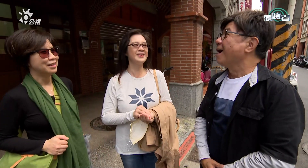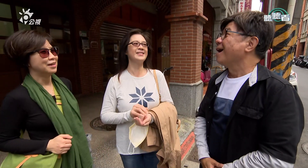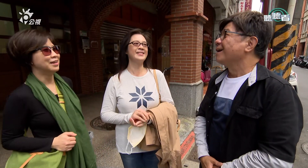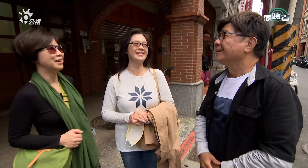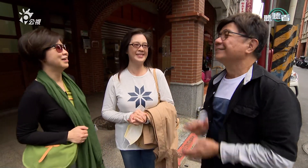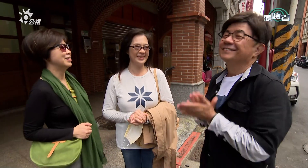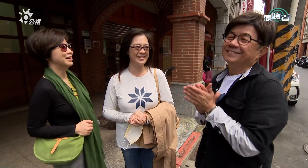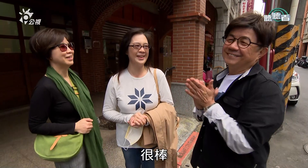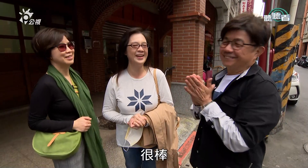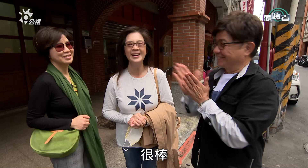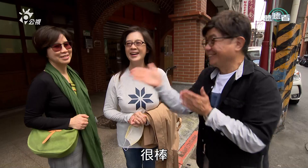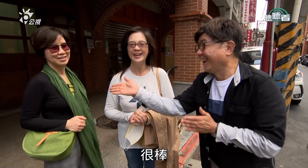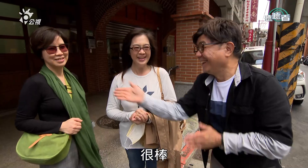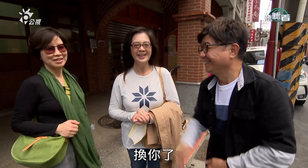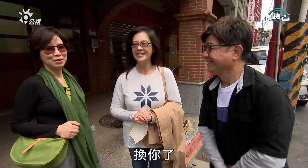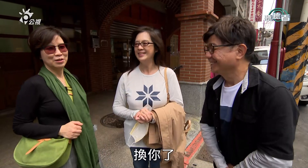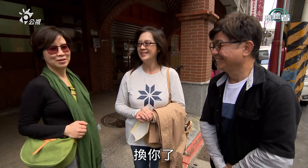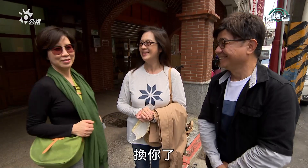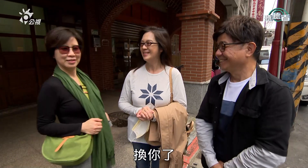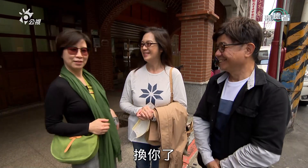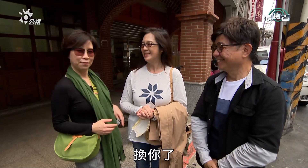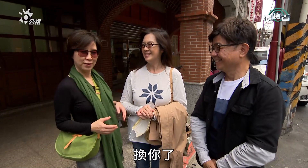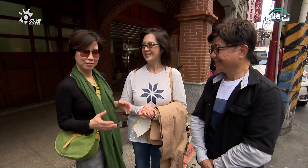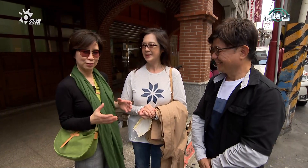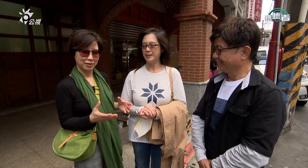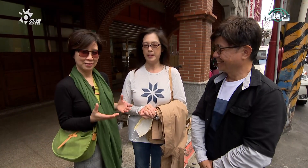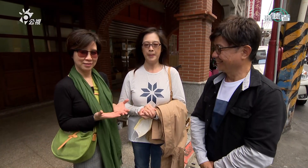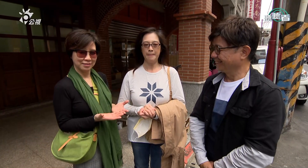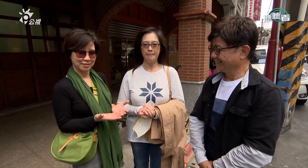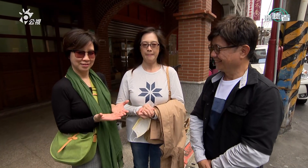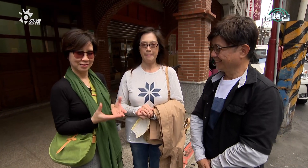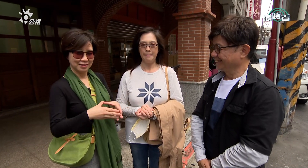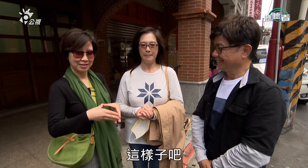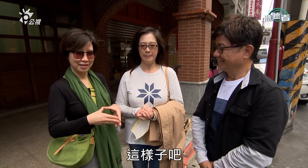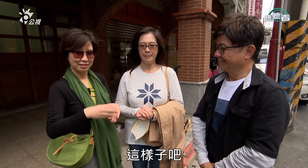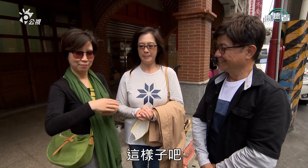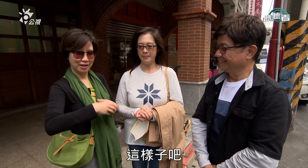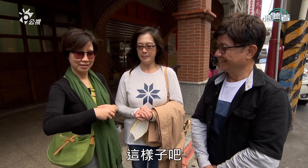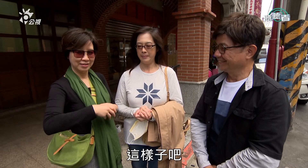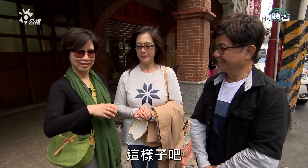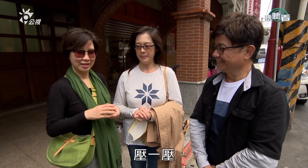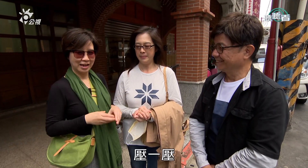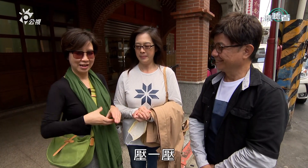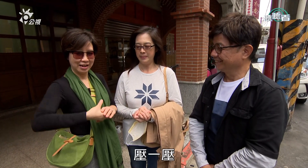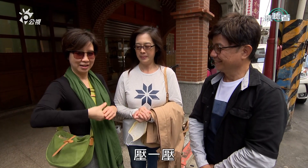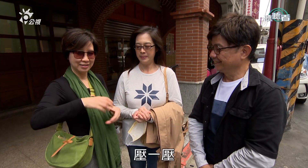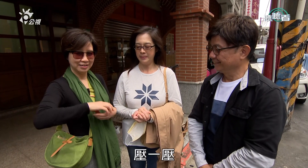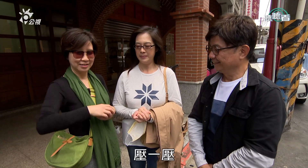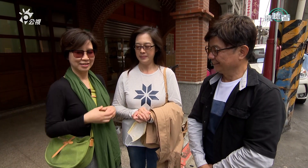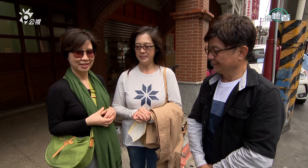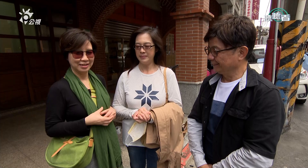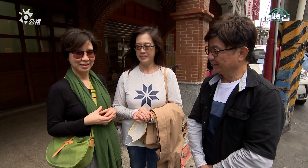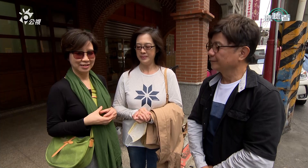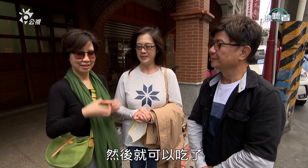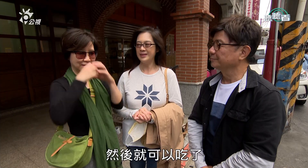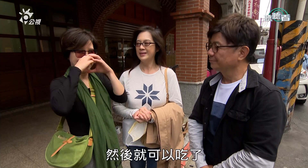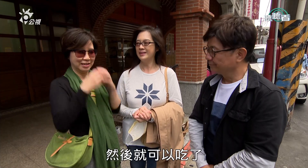这样。 哦，很棒，哎，换你了。 好，换你，不要饭团， 这样压一压，可以